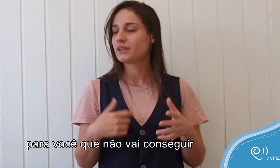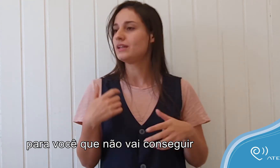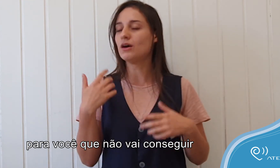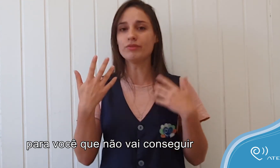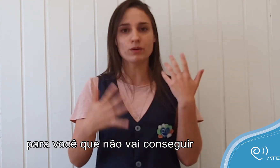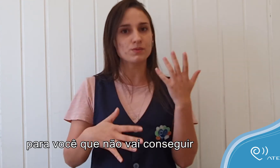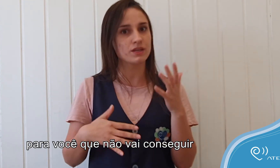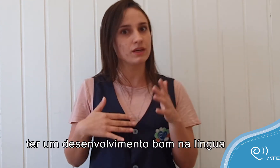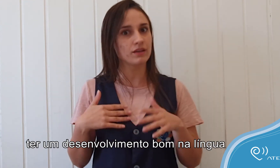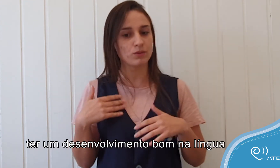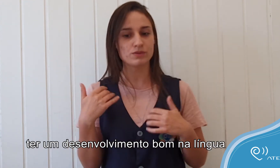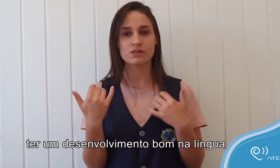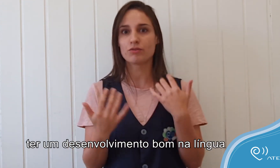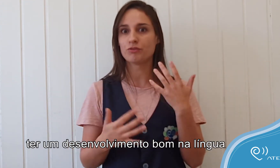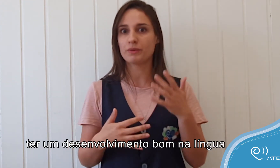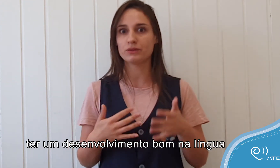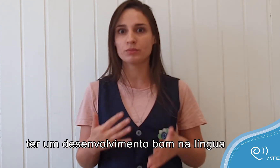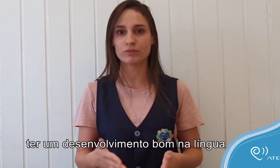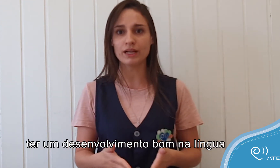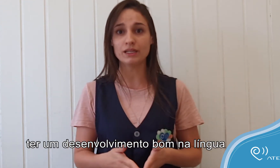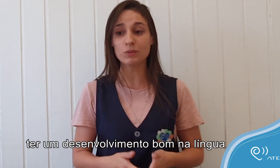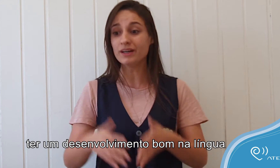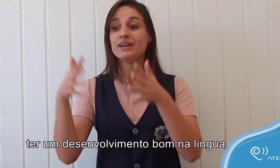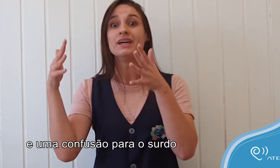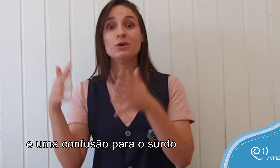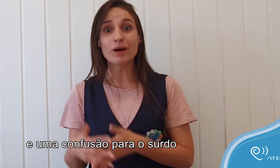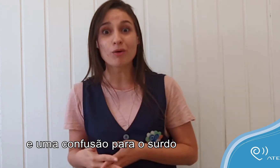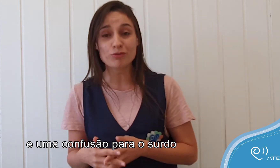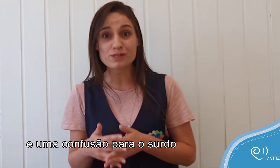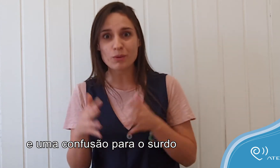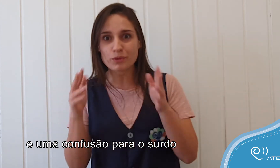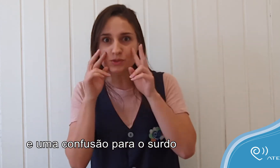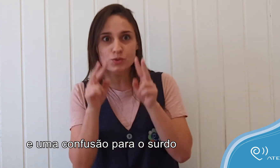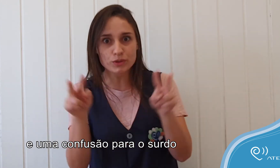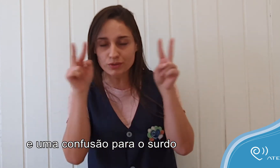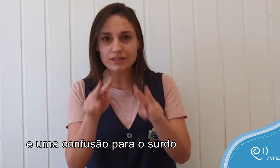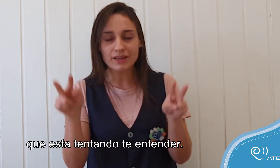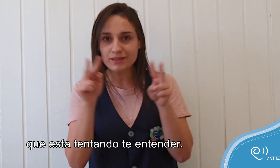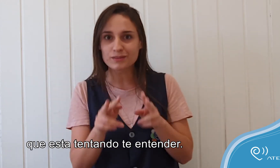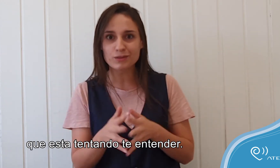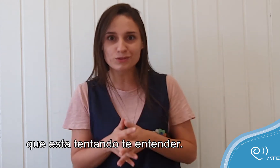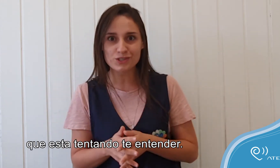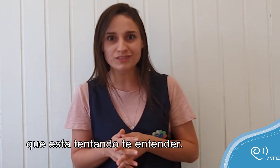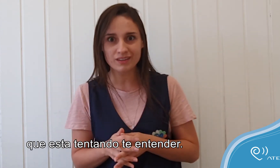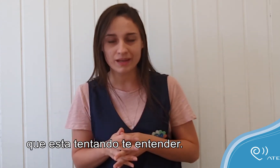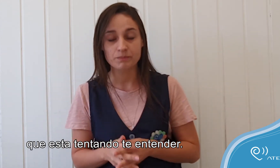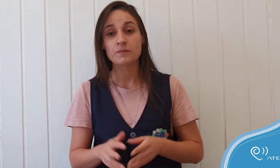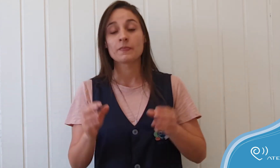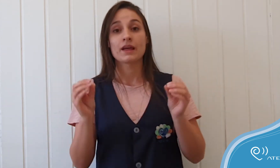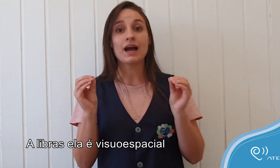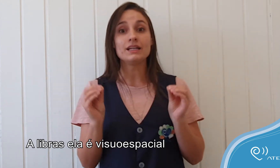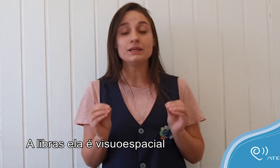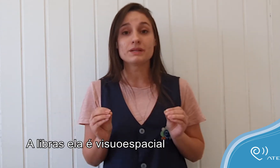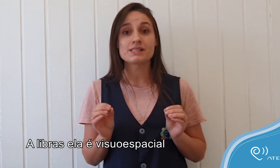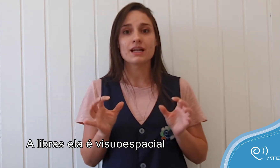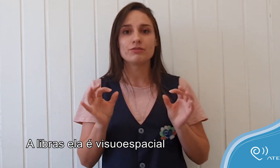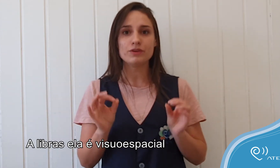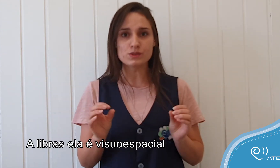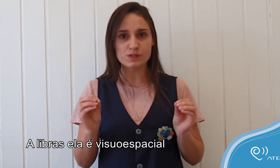não vai conseguir ter um desenvolvimento bom na língua, e uma confusão para o surdo que está tentando te entender. A Libras, ela é